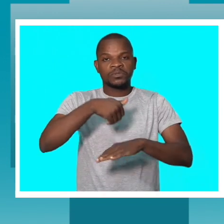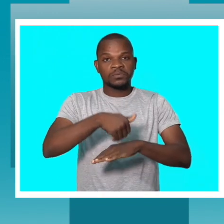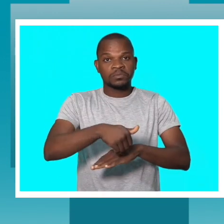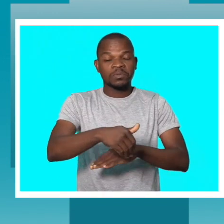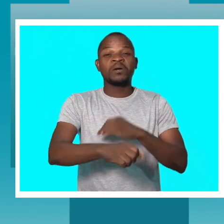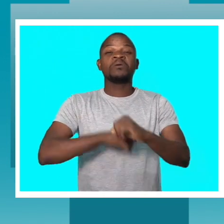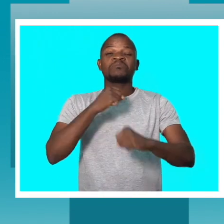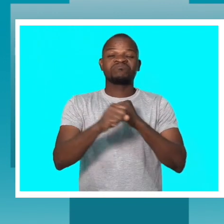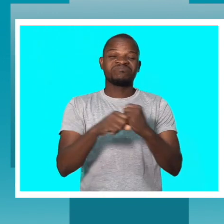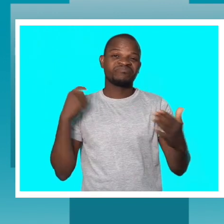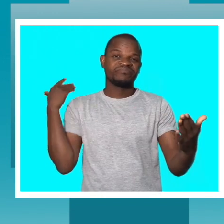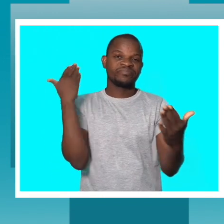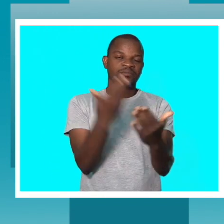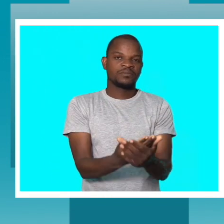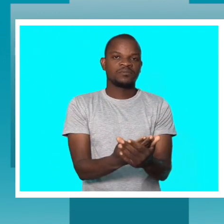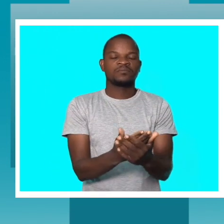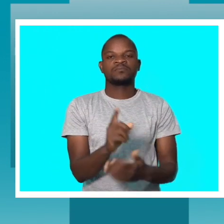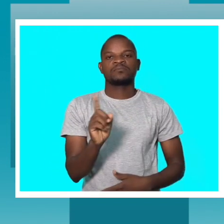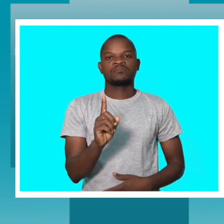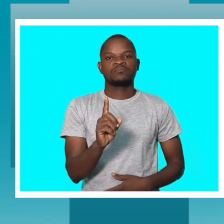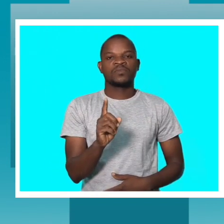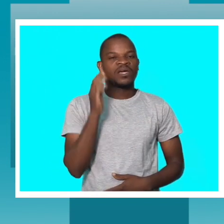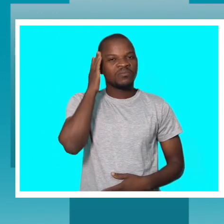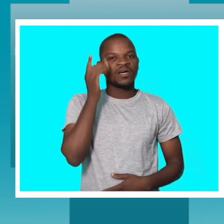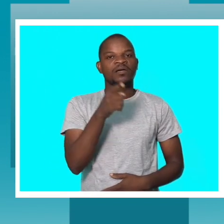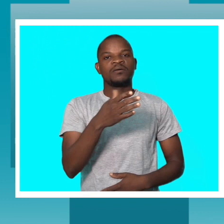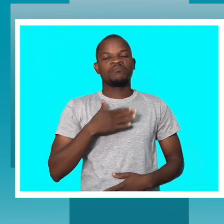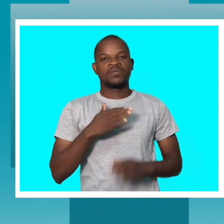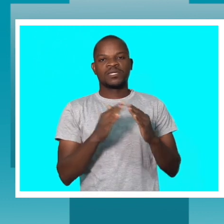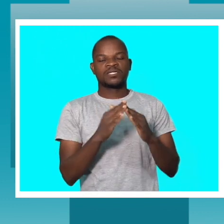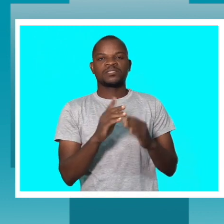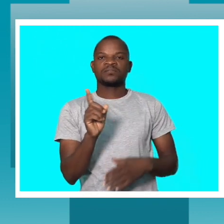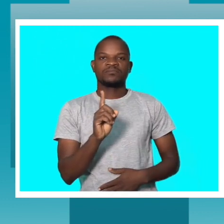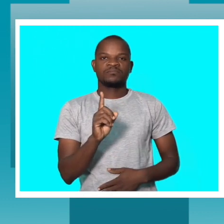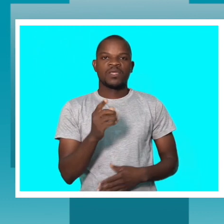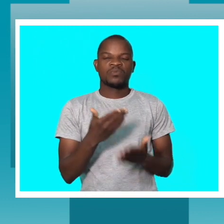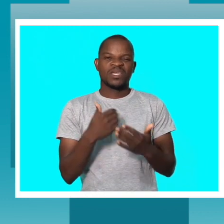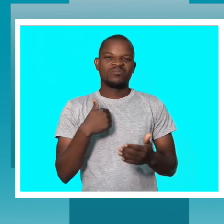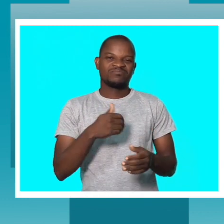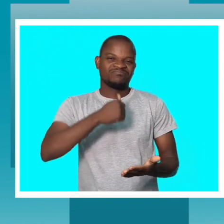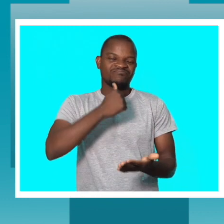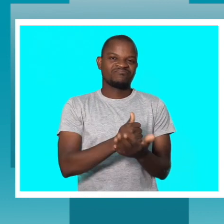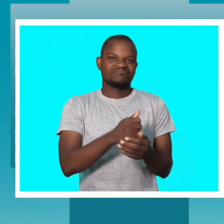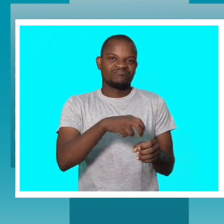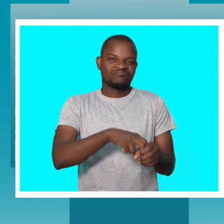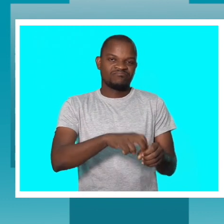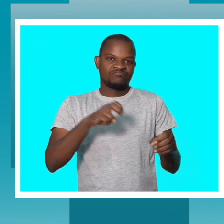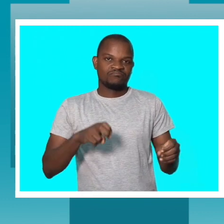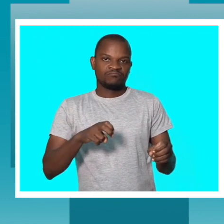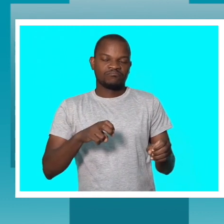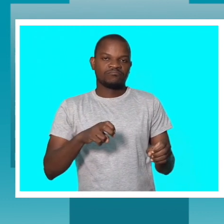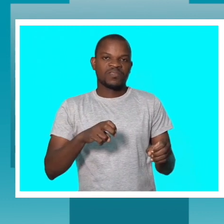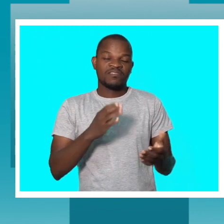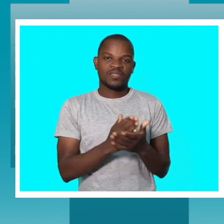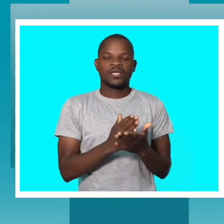ficar eternamente numa organização, depois começamos a confundir com as paredes da casa. Ao pôr o meu lugar à disposição, não significa